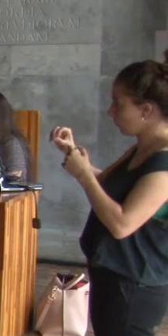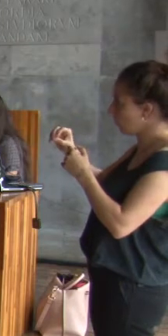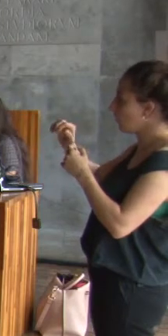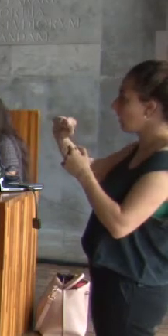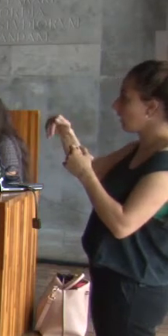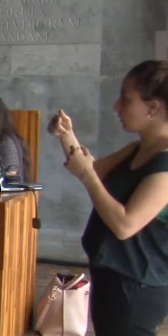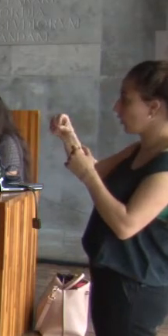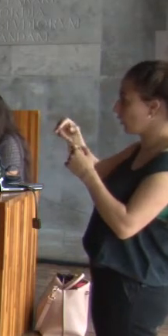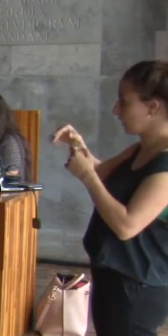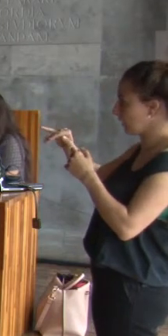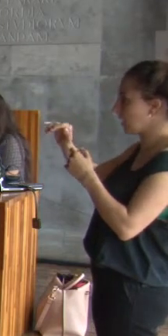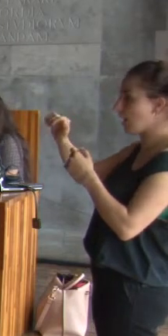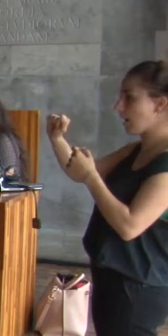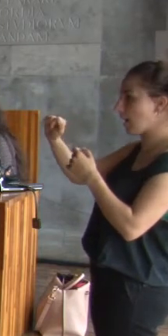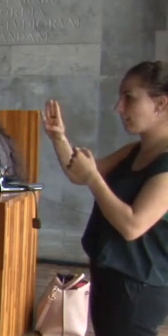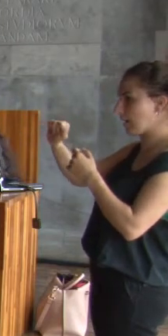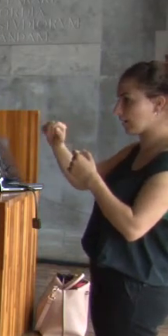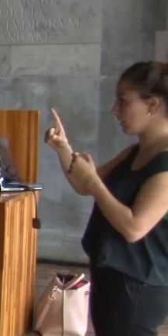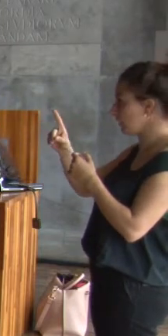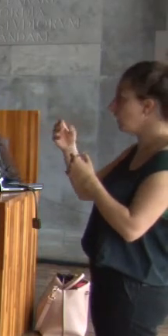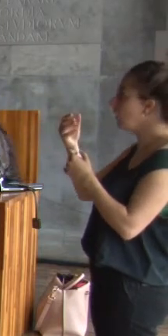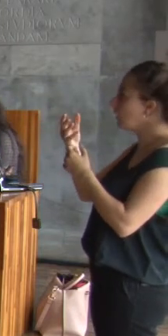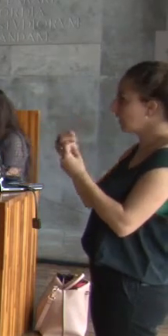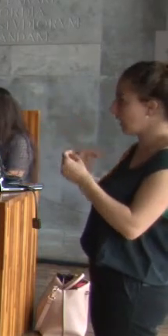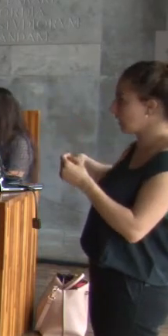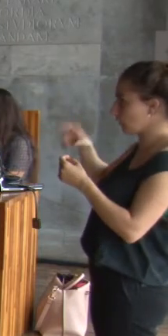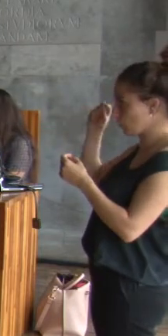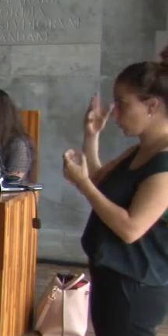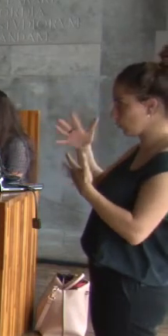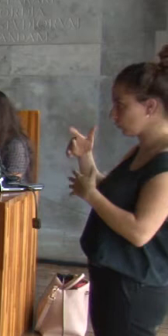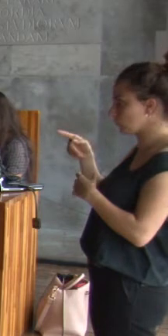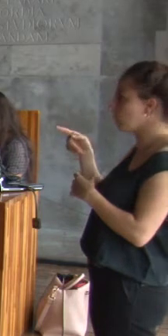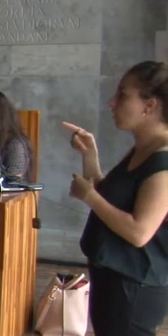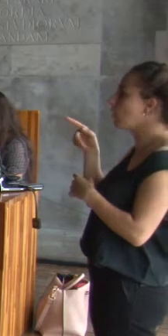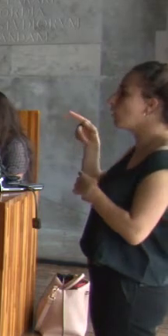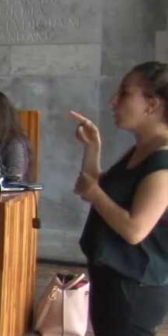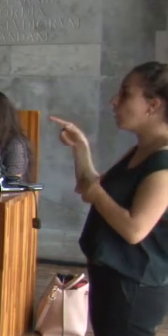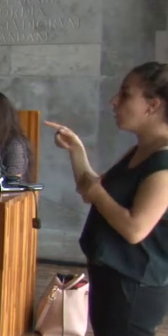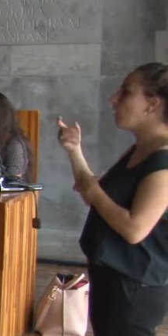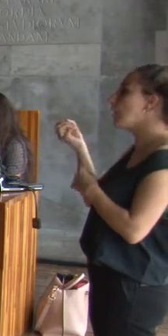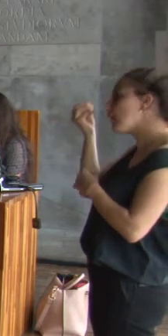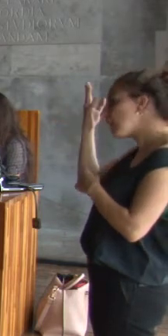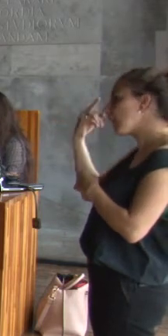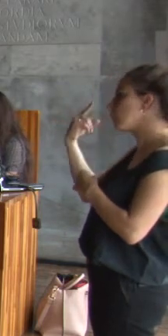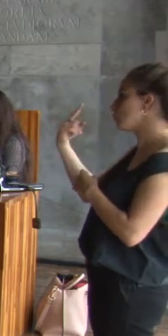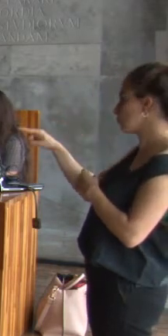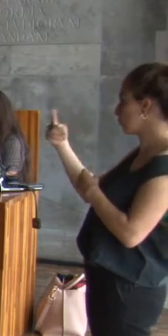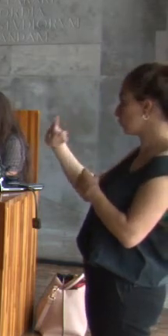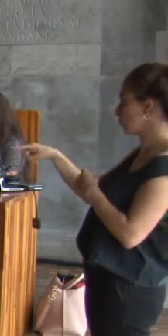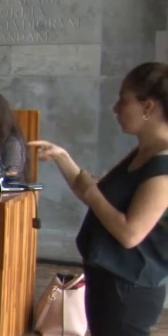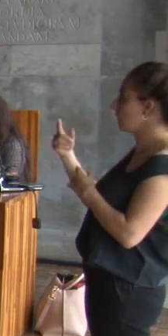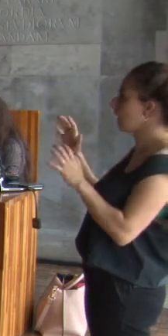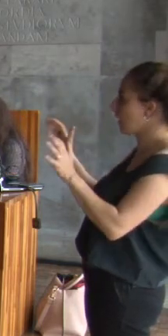Abad, che molti di noi abbiamo conosciuto, e quindi questa è stata la sua idea di, una, di un progetto di arte